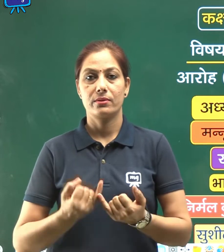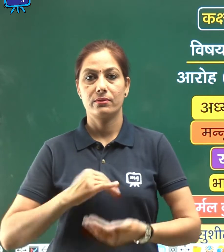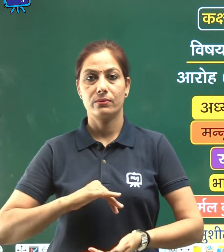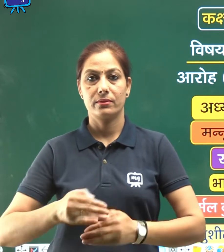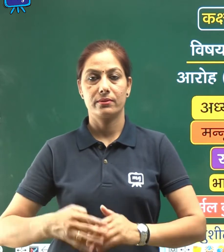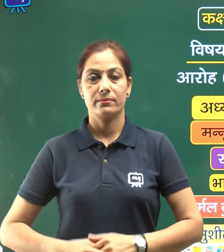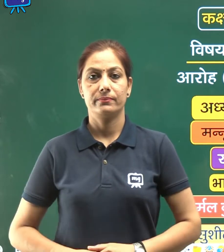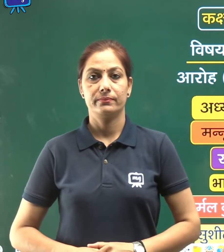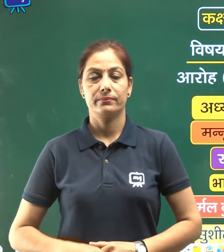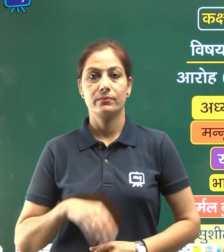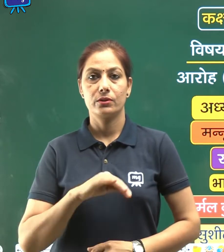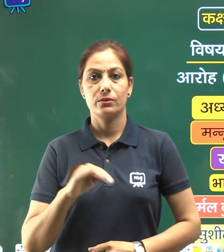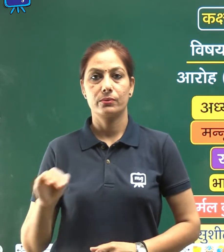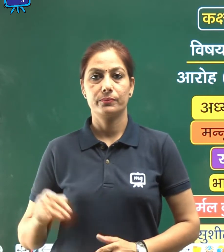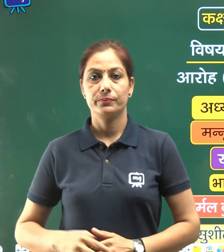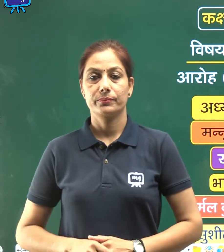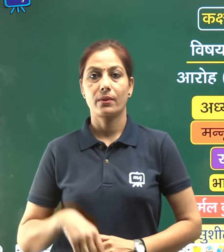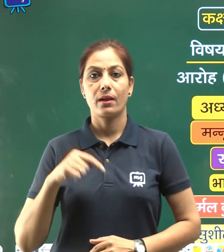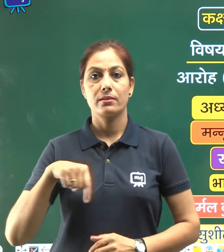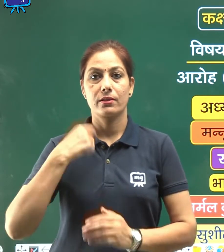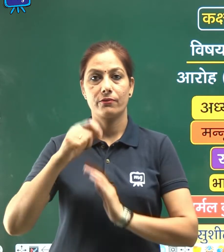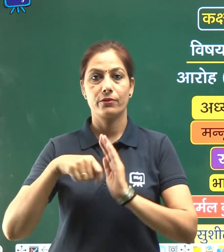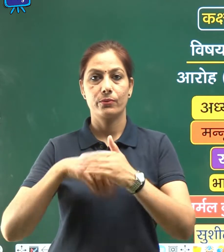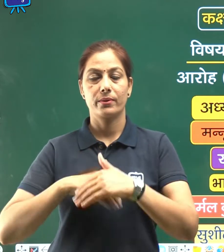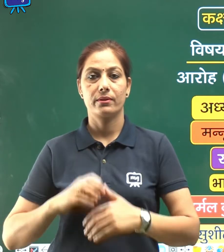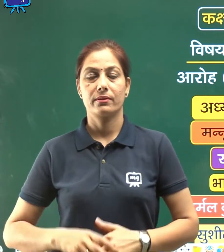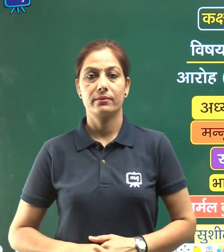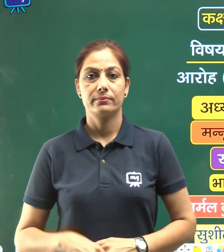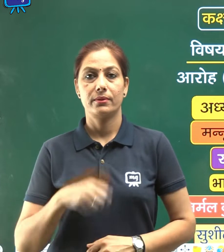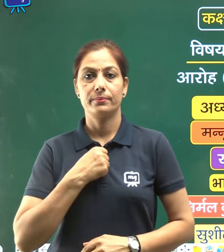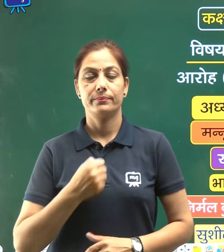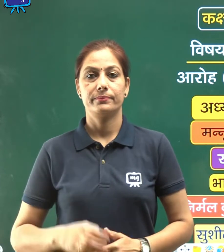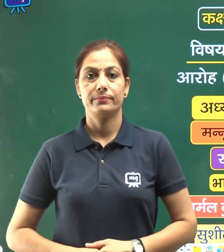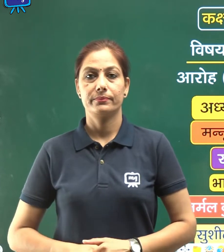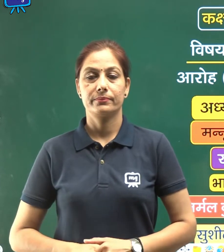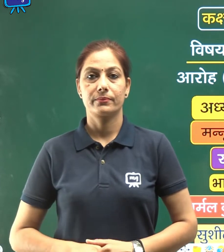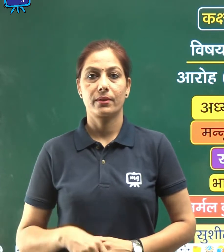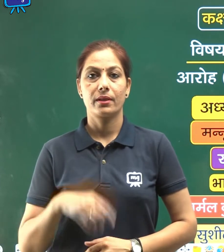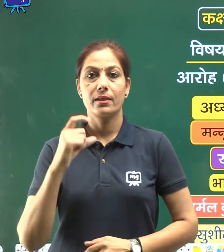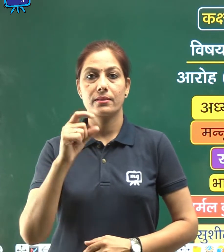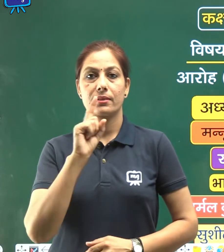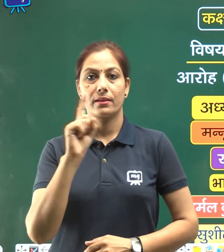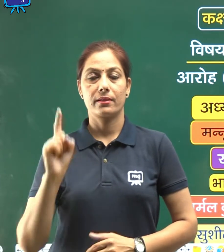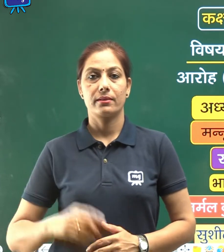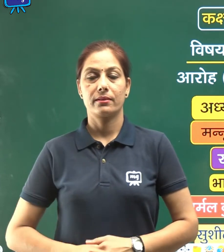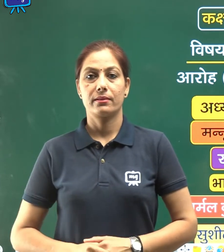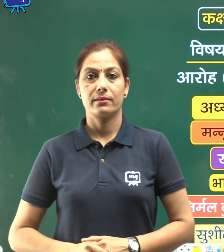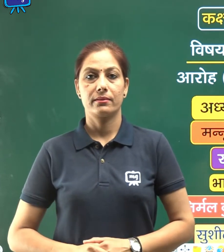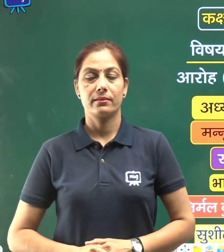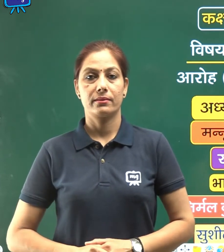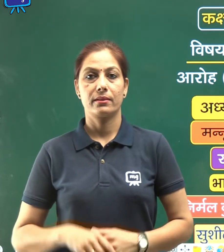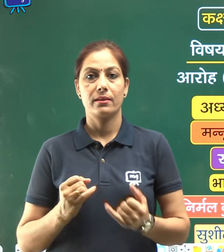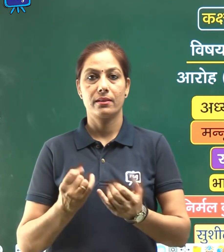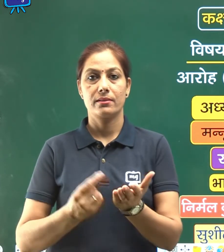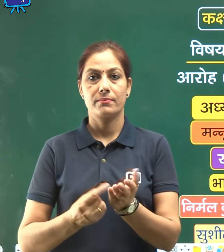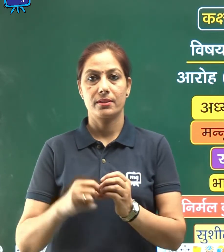चौधरी। बच्चों, आज के वीडियो में हम कक्षा 11 की हिंदी